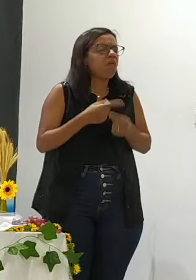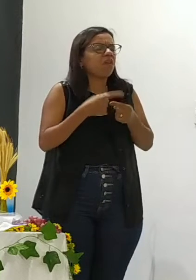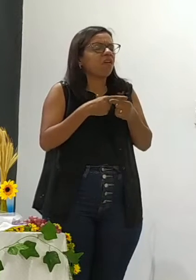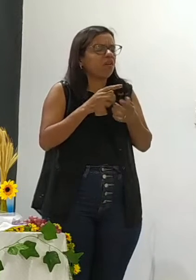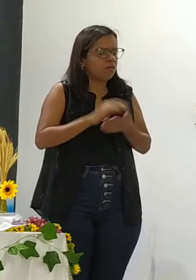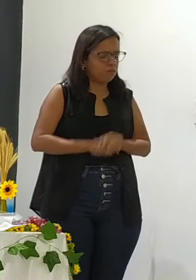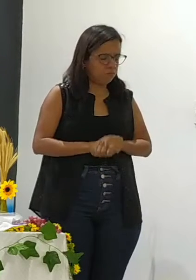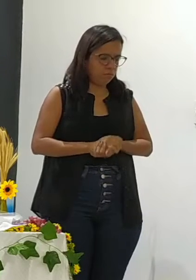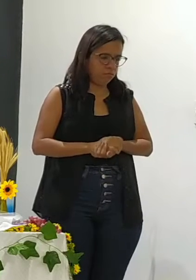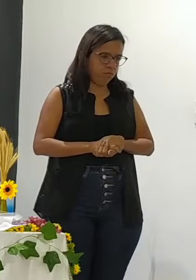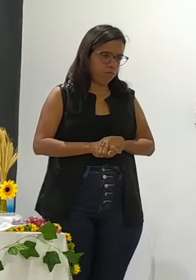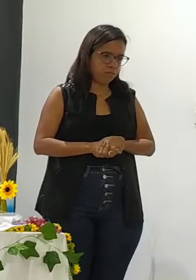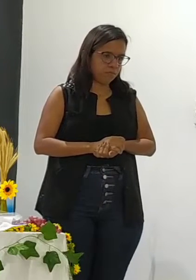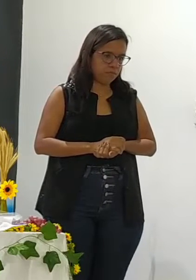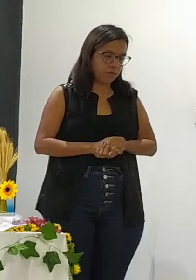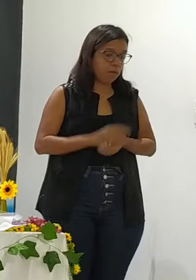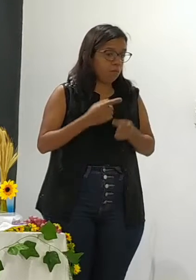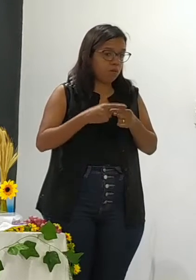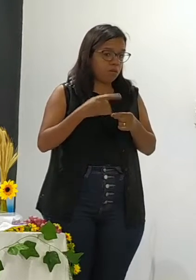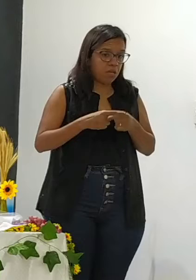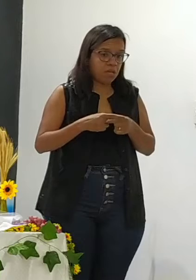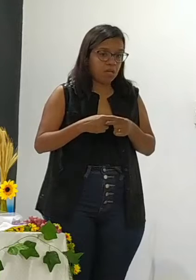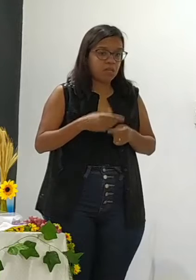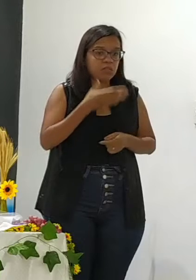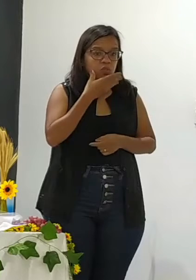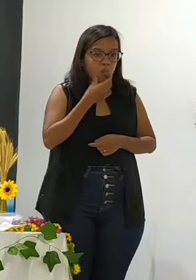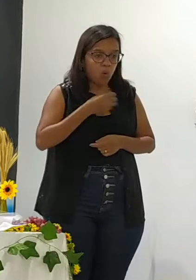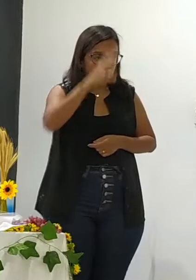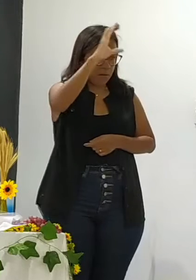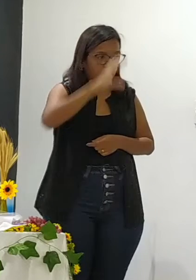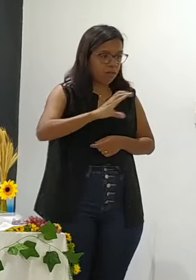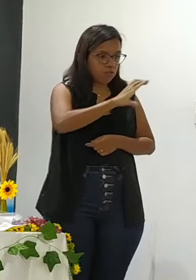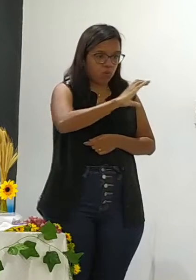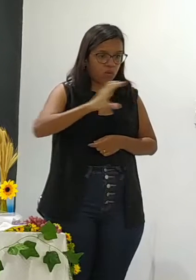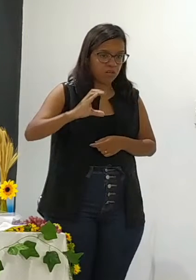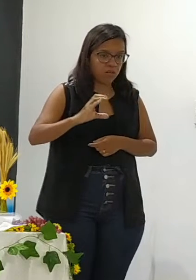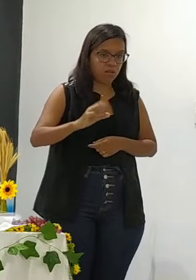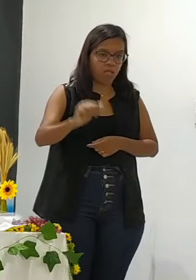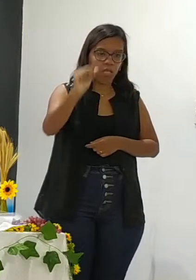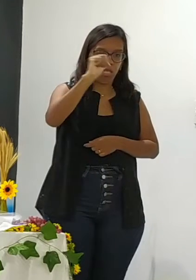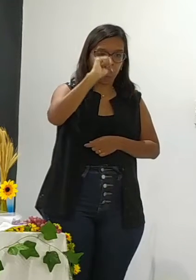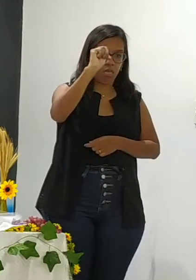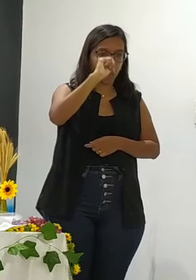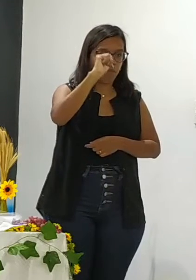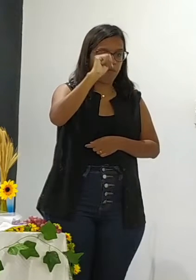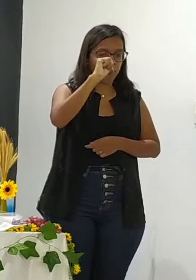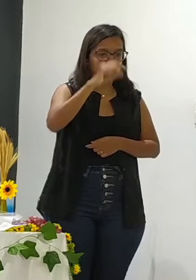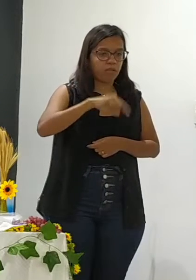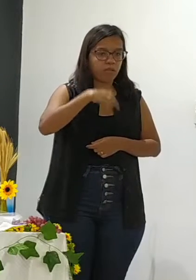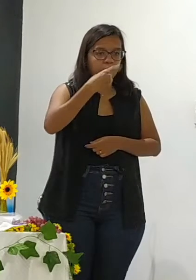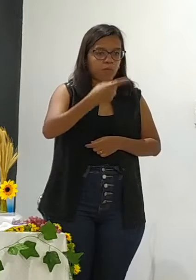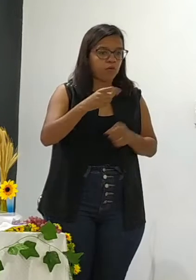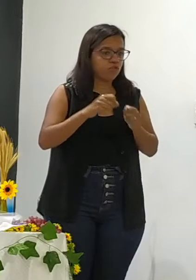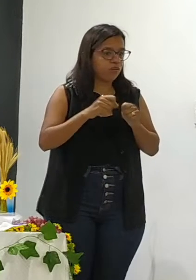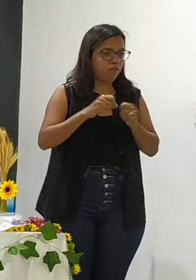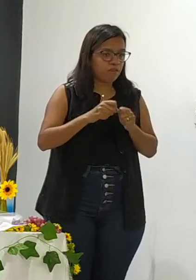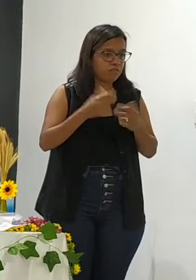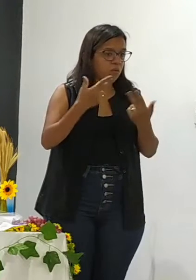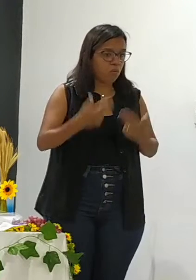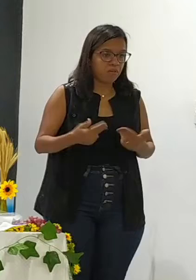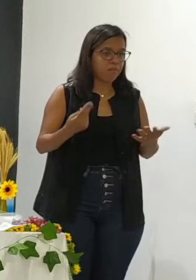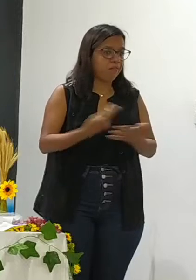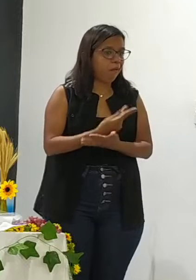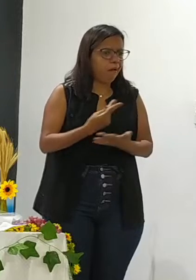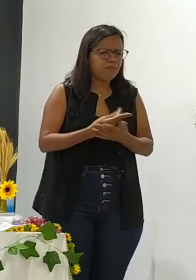Porque se depois ele sai para tomar cerveja igual eu bebo, se depois ele sai para fazer outras coisas que eu também